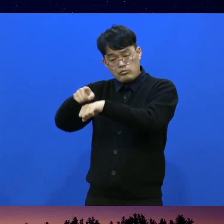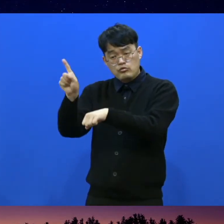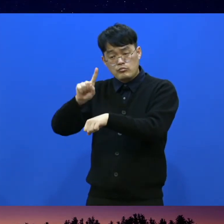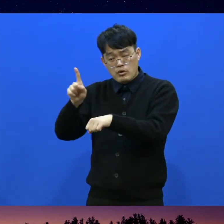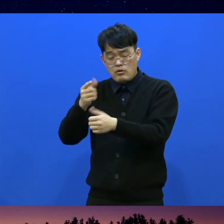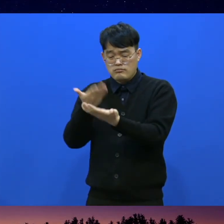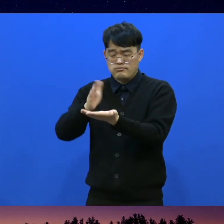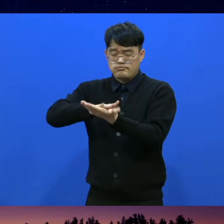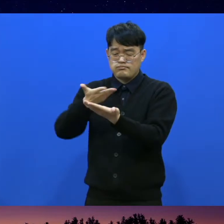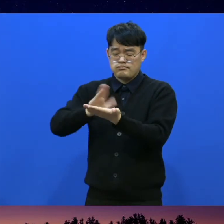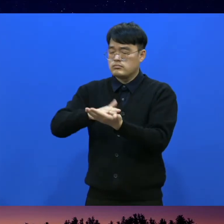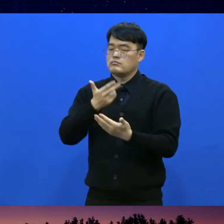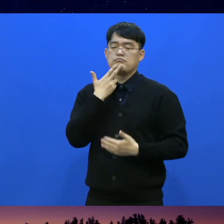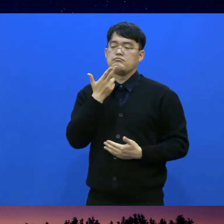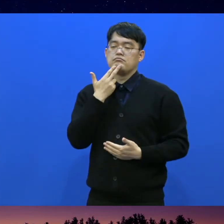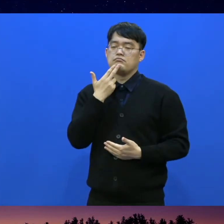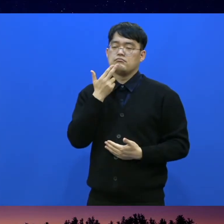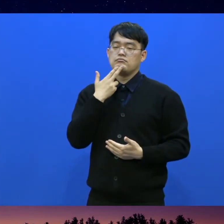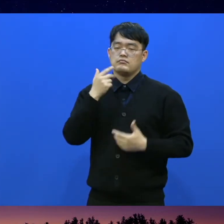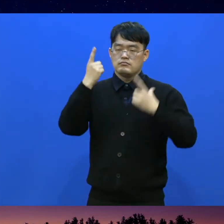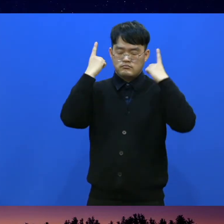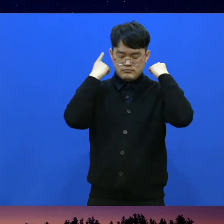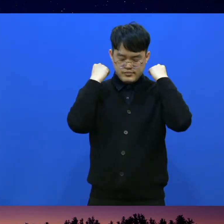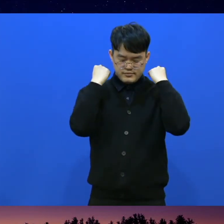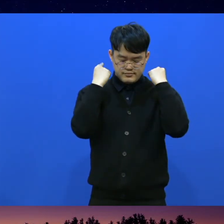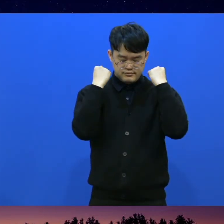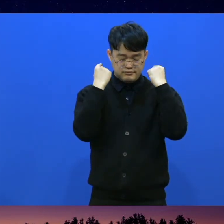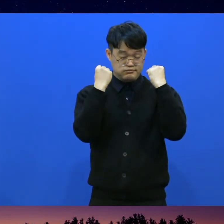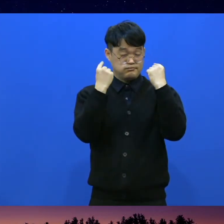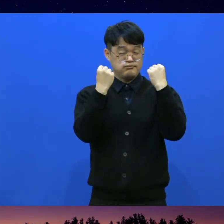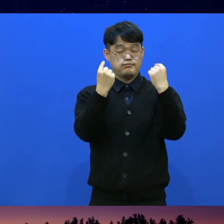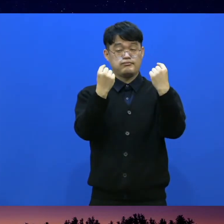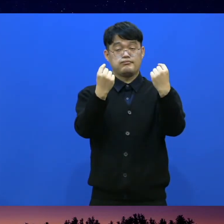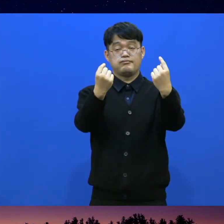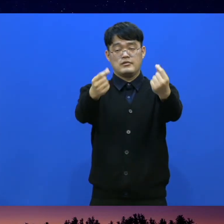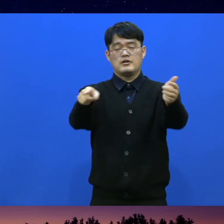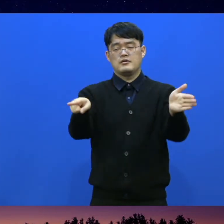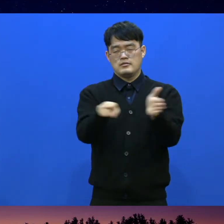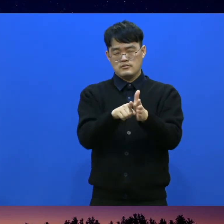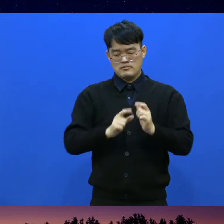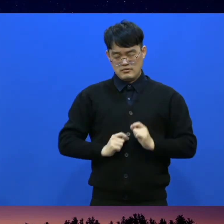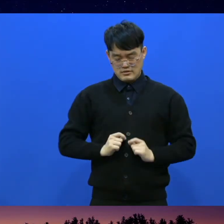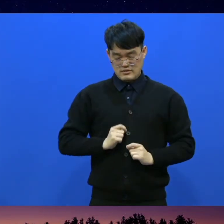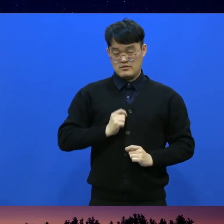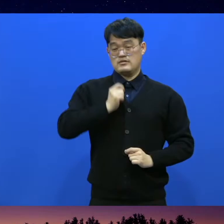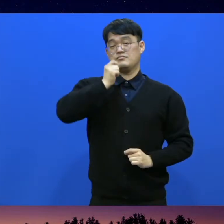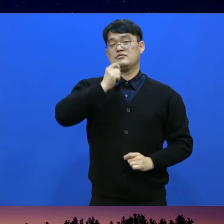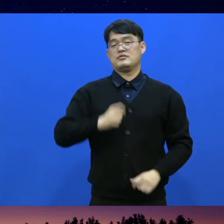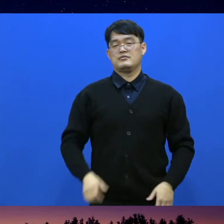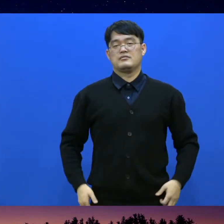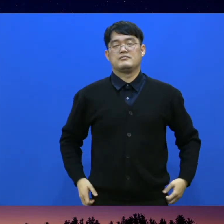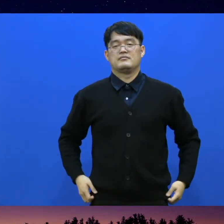변함이 없으세요. 우리를 향한 태도에 변함이 없으신 분이세요. 그분은 신실하신 분이세요.